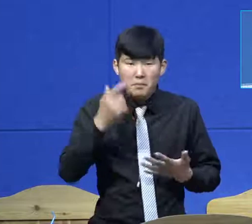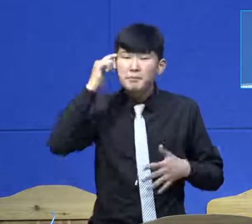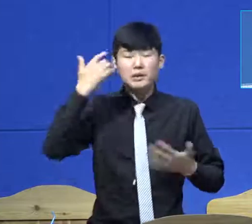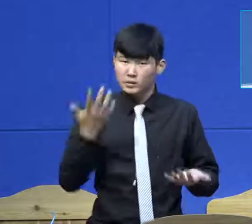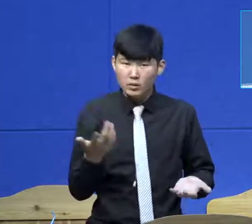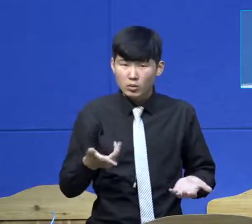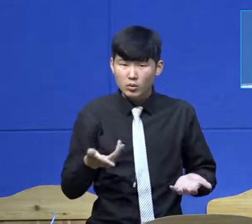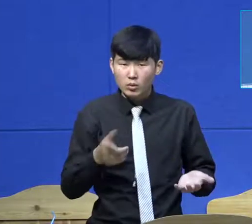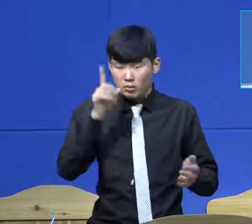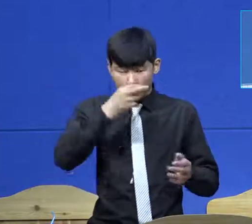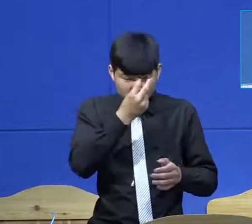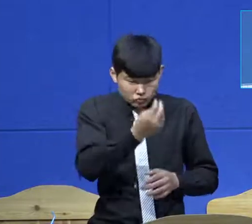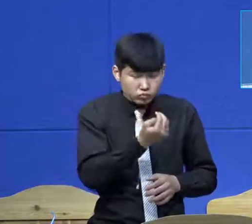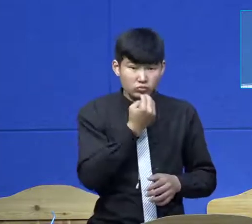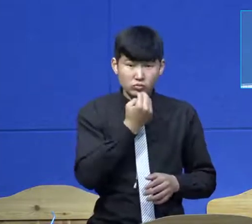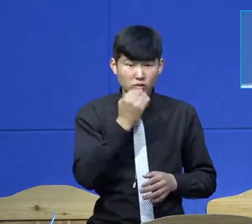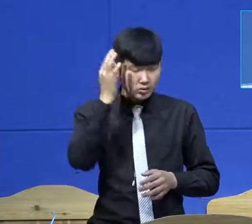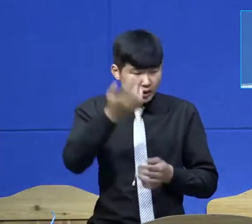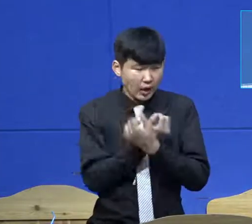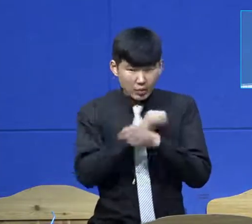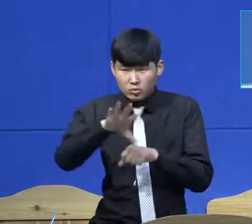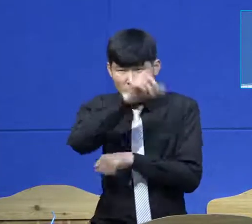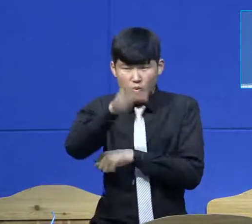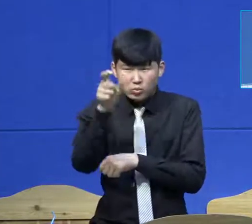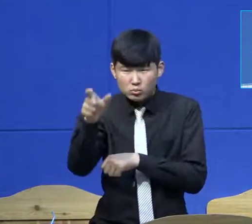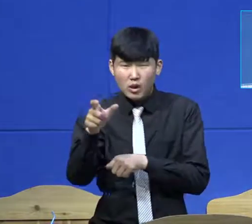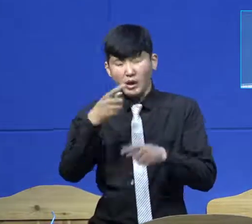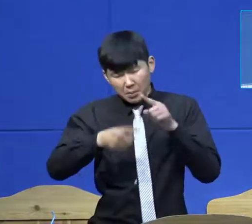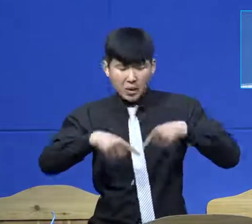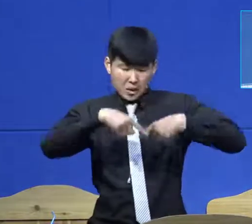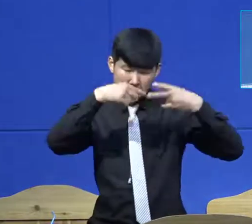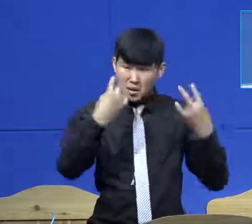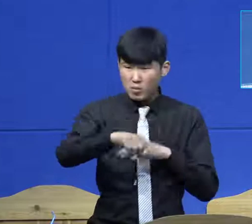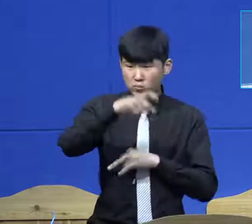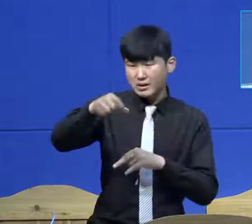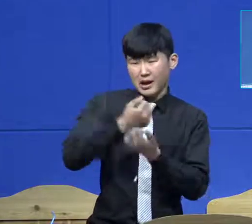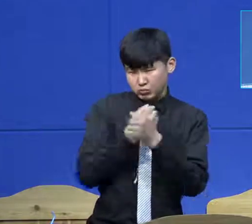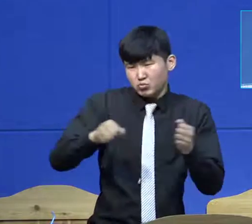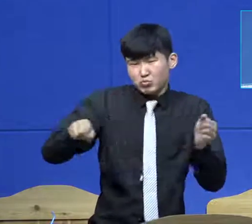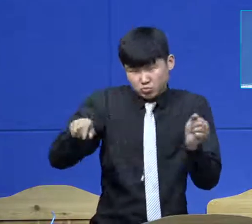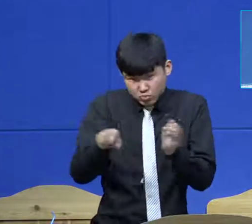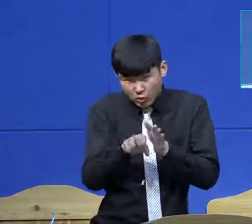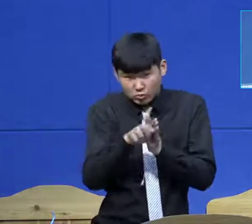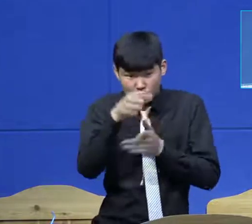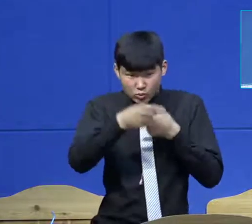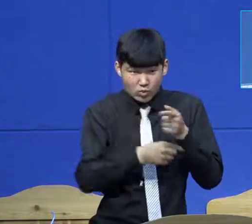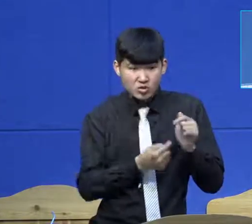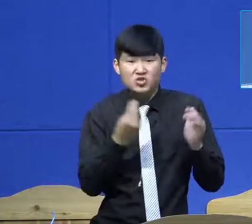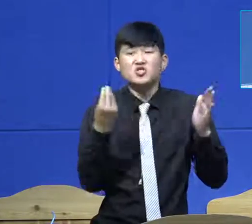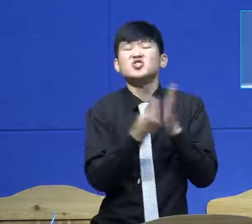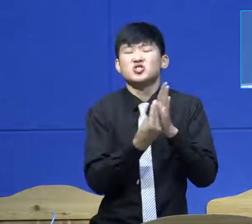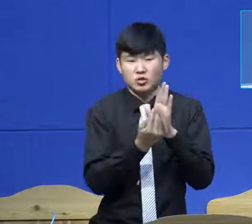өрөвдсөн. Ирээдүйд аврагдах бүх хүмүүс ямар ч гимтэн бай аврагдаж болно гэдгийг жишээ болгож харуулахын тулд